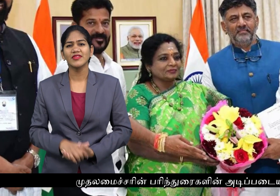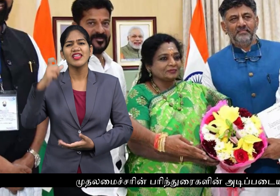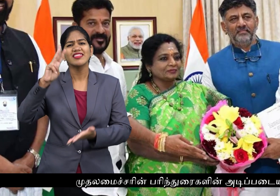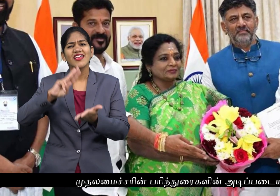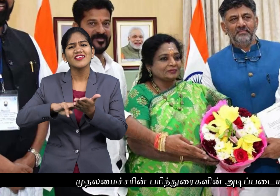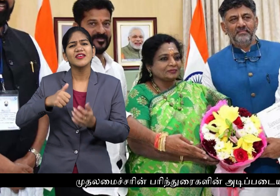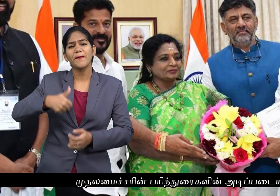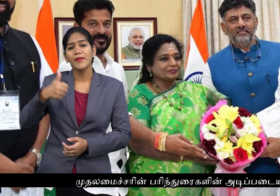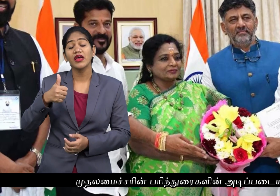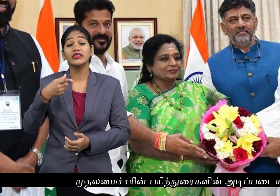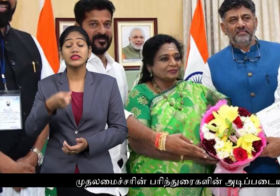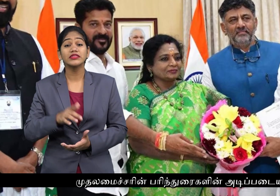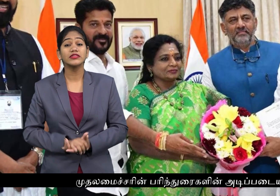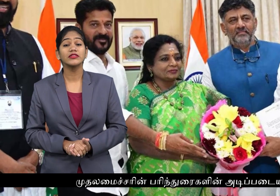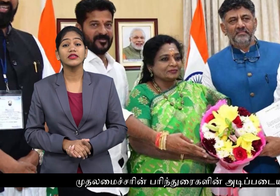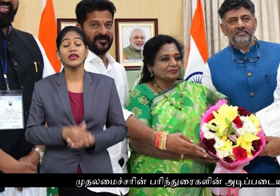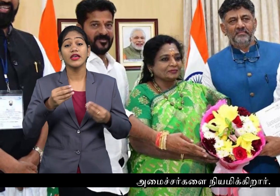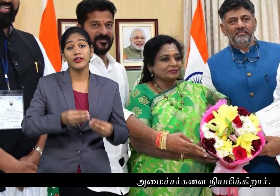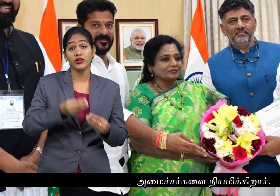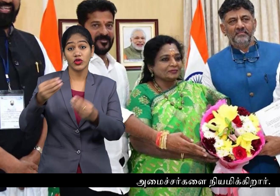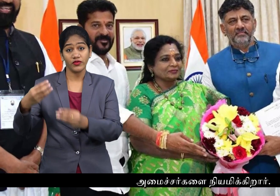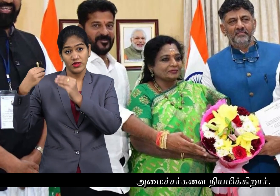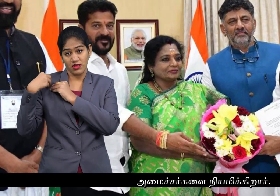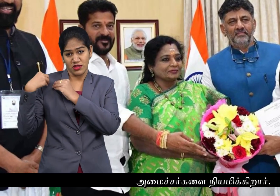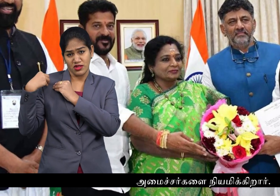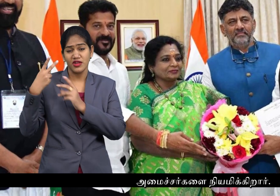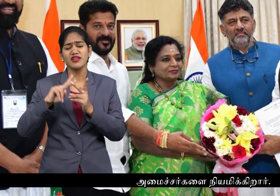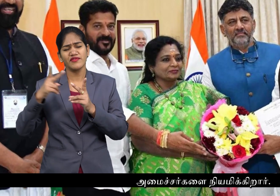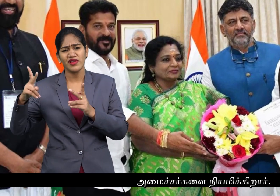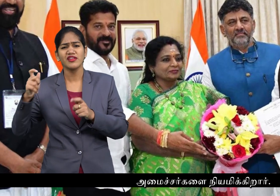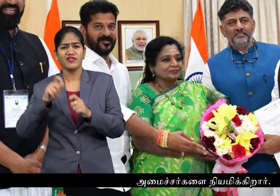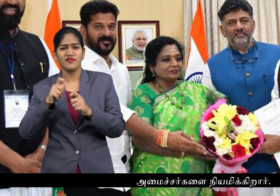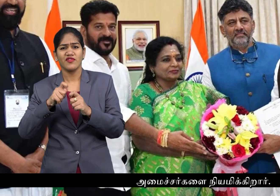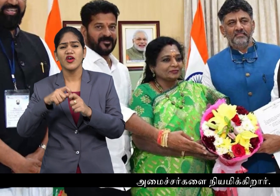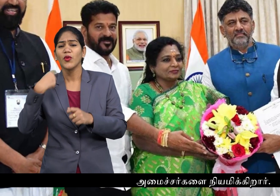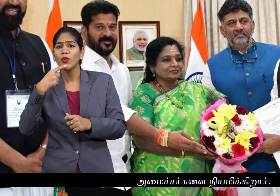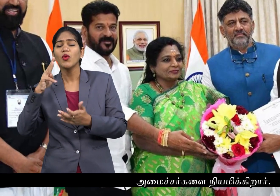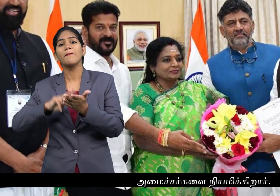முதலமைச்சரின் பரிந்துரைகளின் அடிப்படையில் ஆளுநர் அமைச்சர்களை நியமிக்கிறார்.